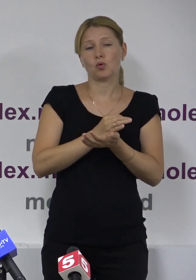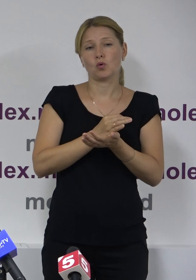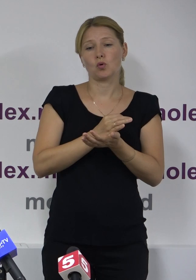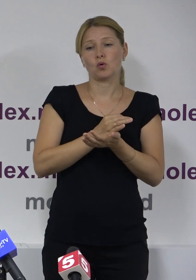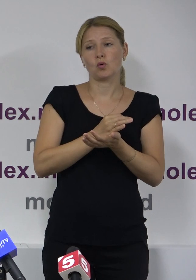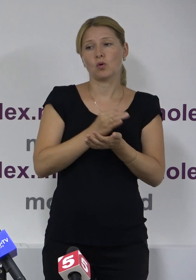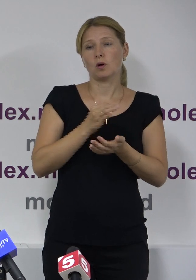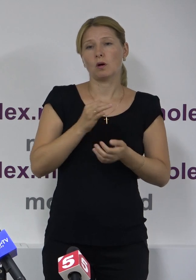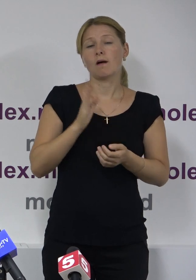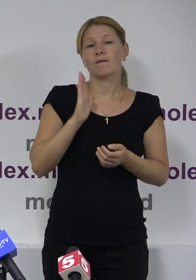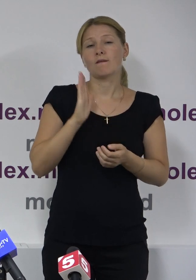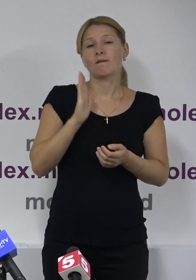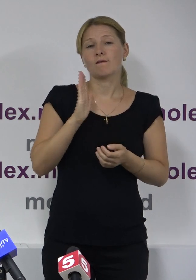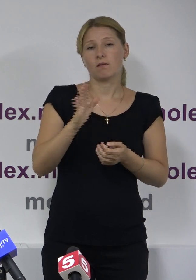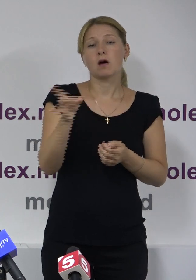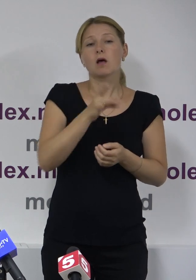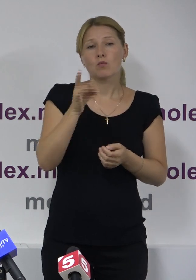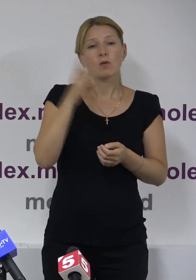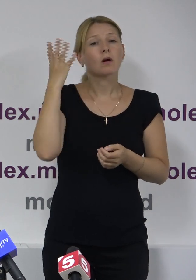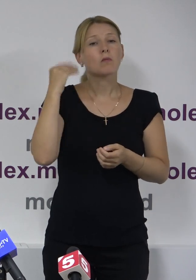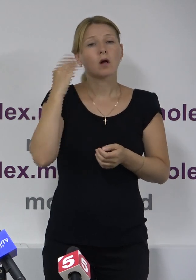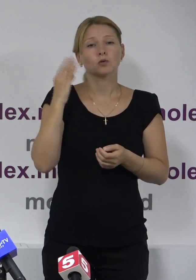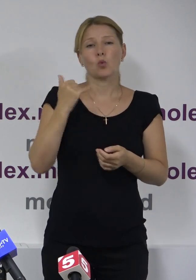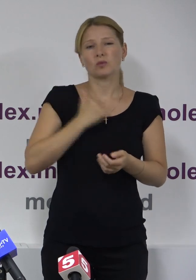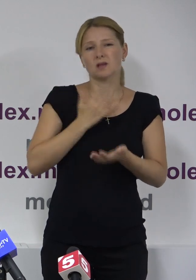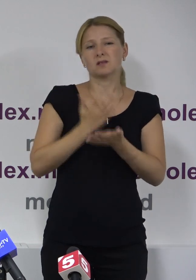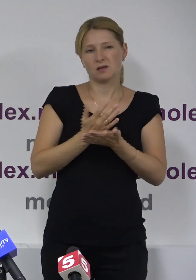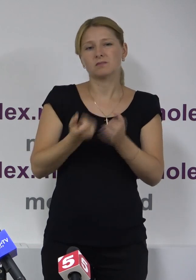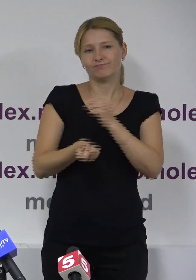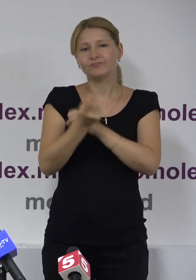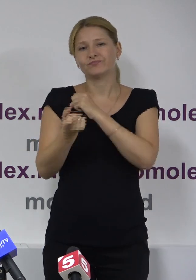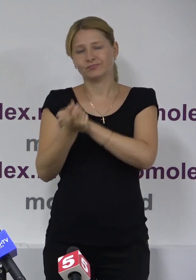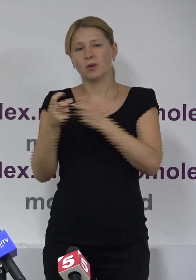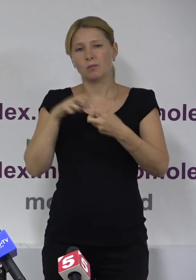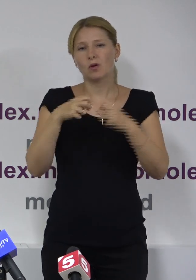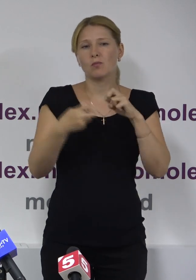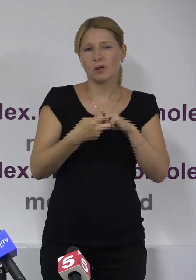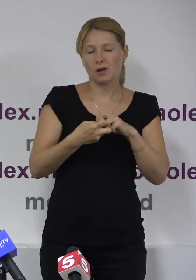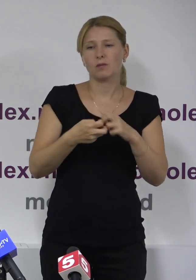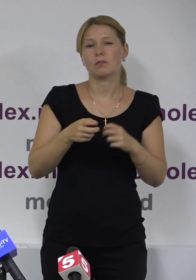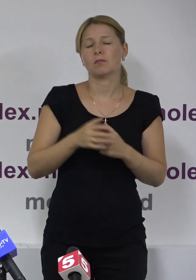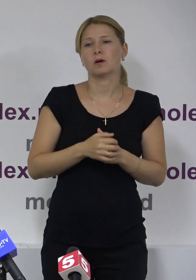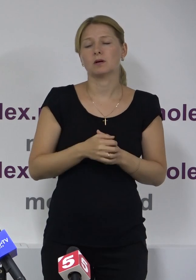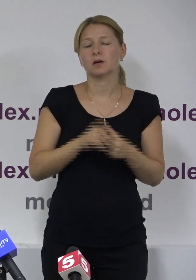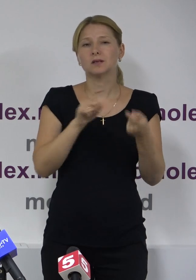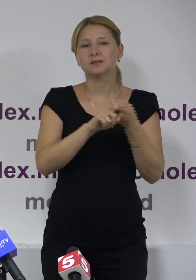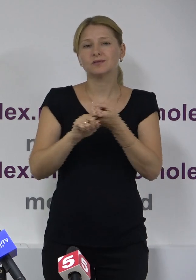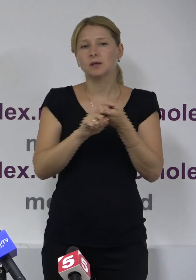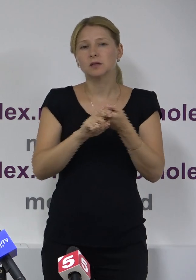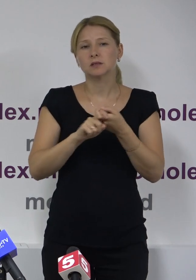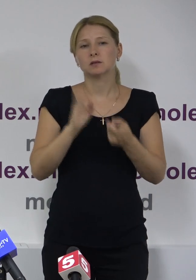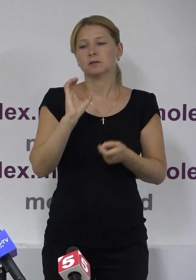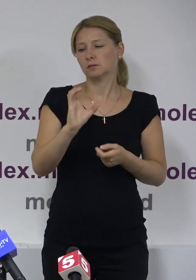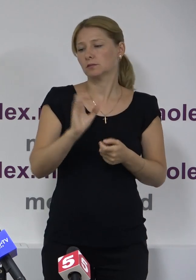că în Republica Moldova trecem prin anumite dificultăți la momentul de față în ceea ce